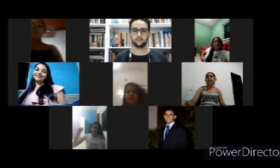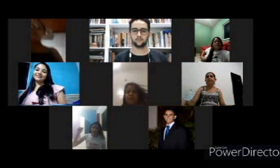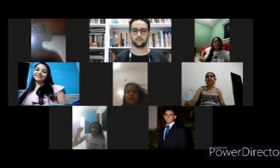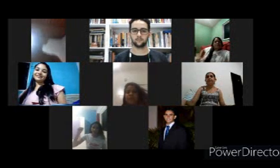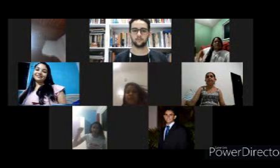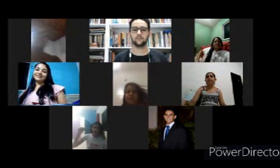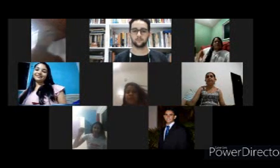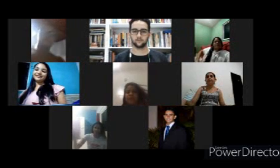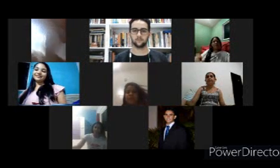Patrícia.